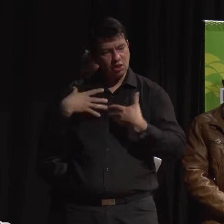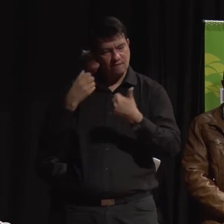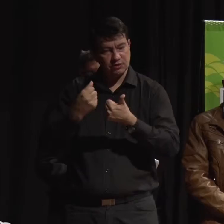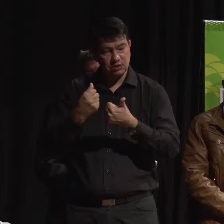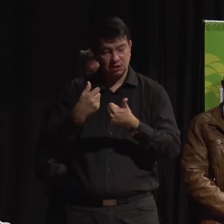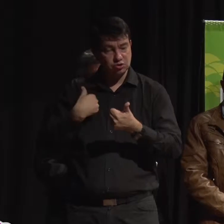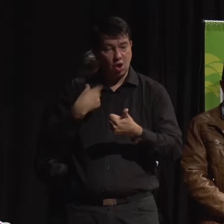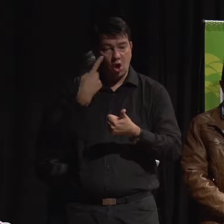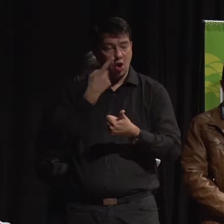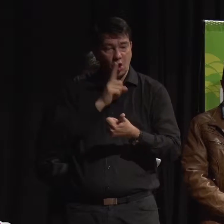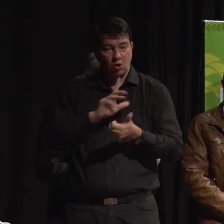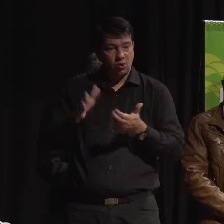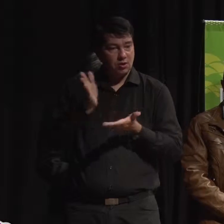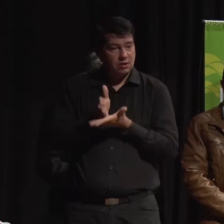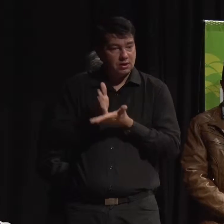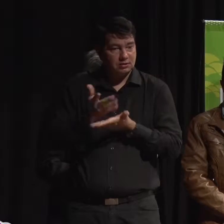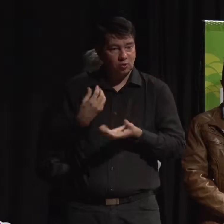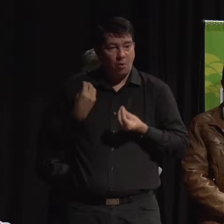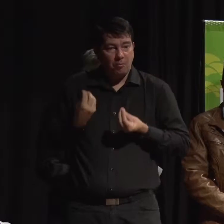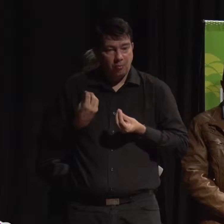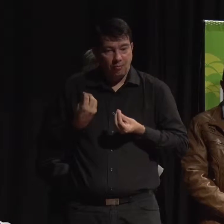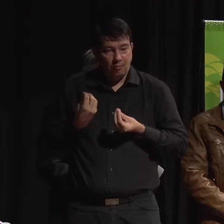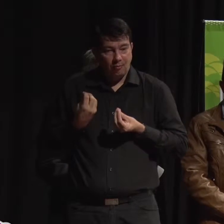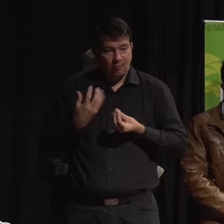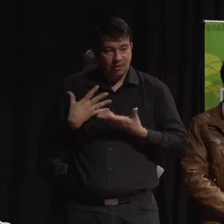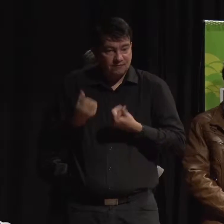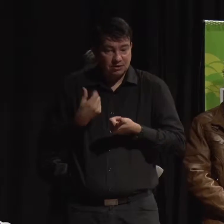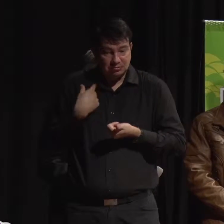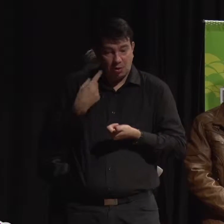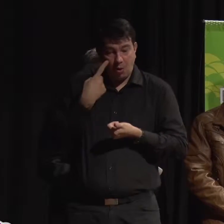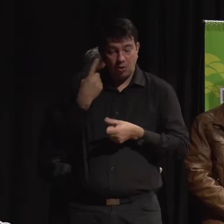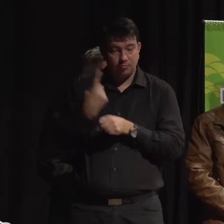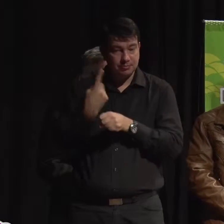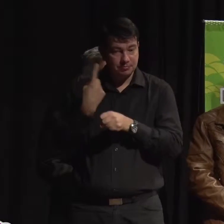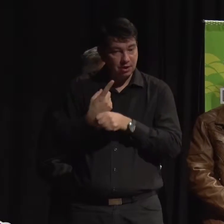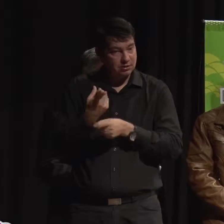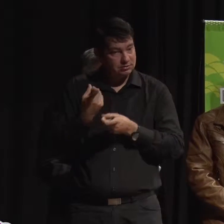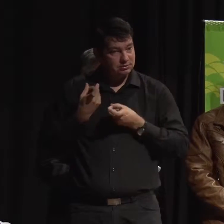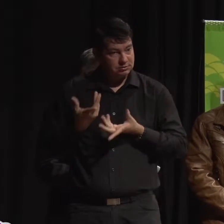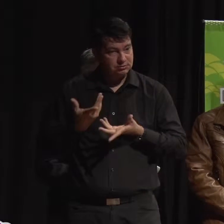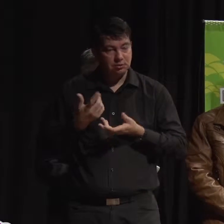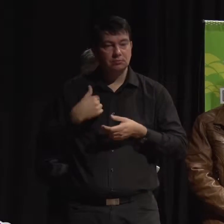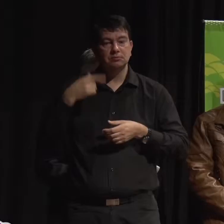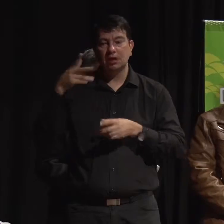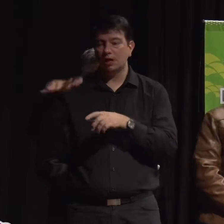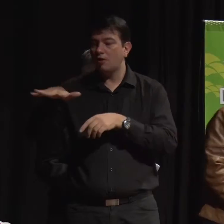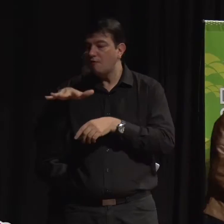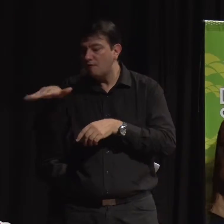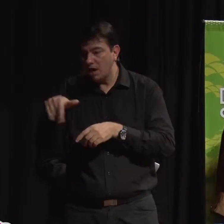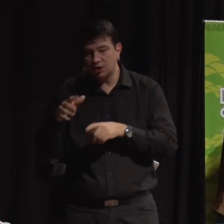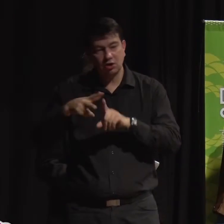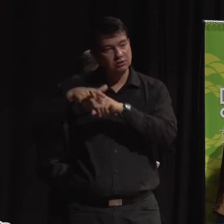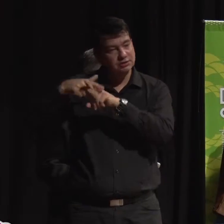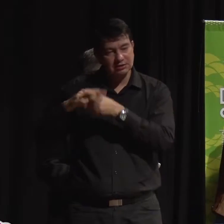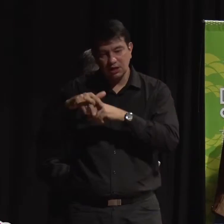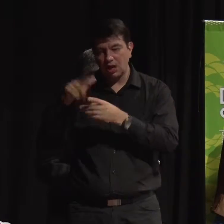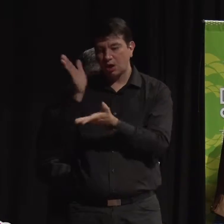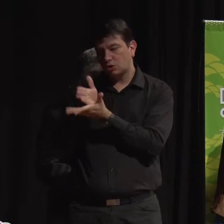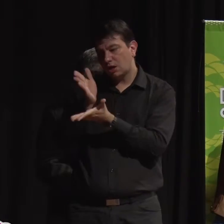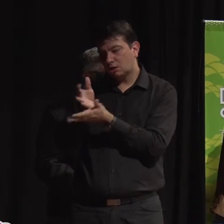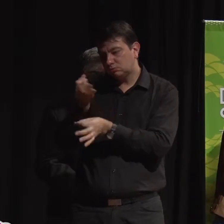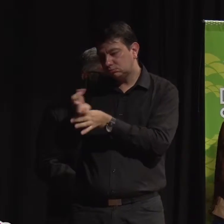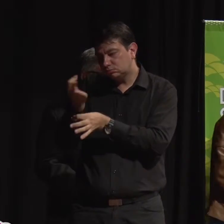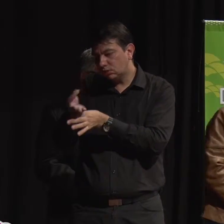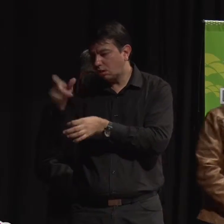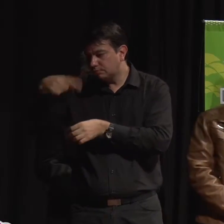los tiene y llevar estos talleres a los barrios fue muy productivo charlar con los chicos que reflexionarán sobre estas